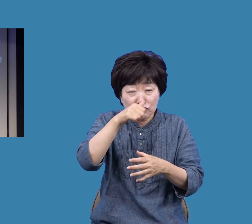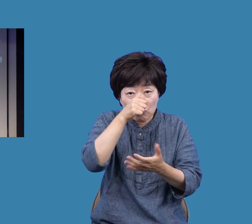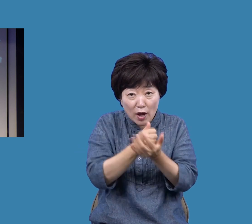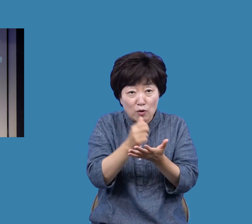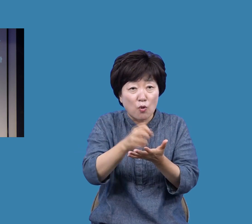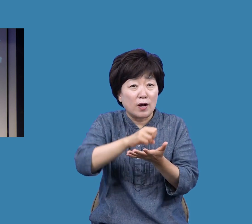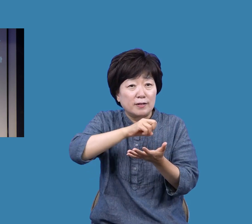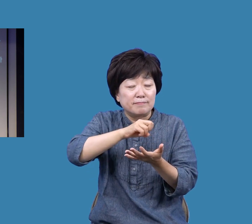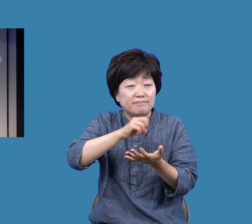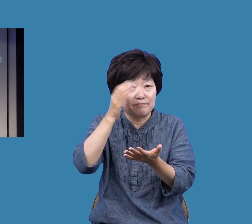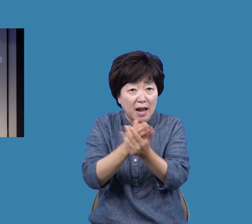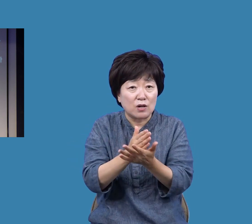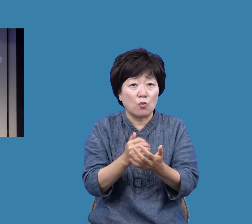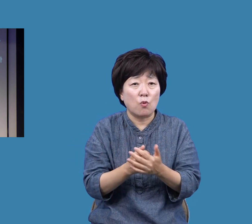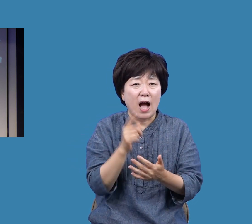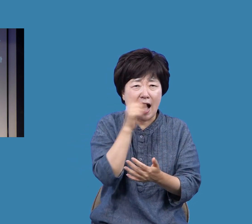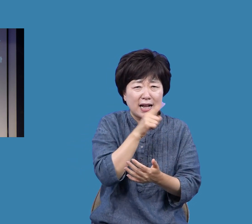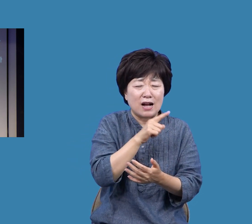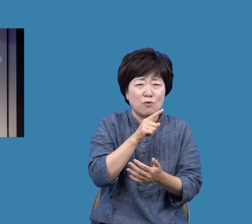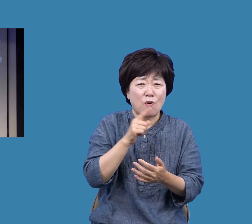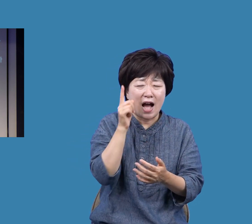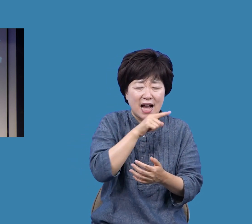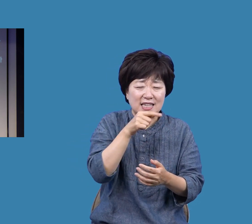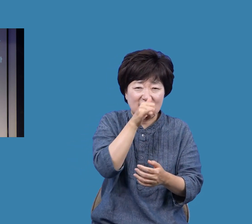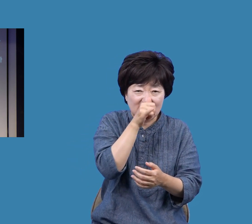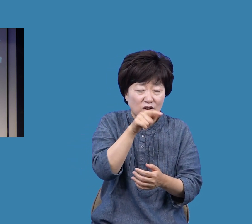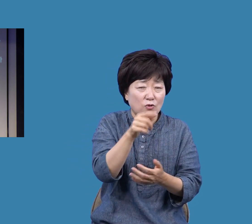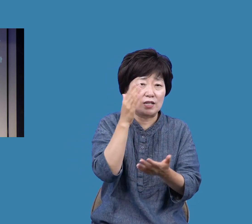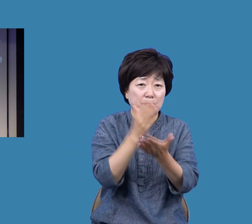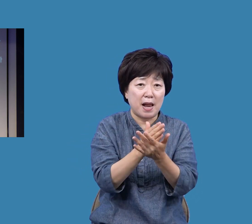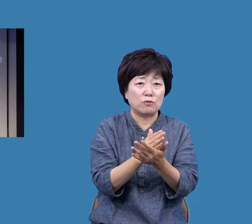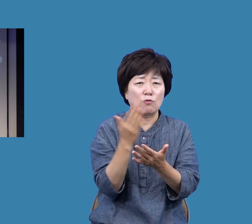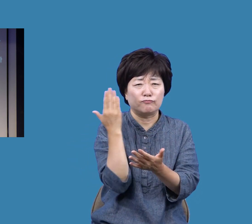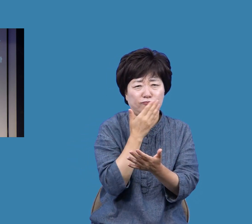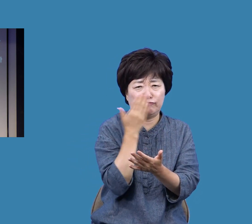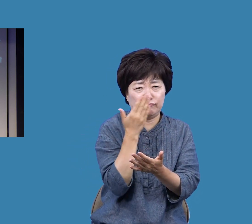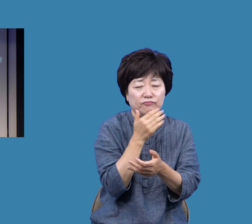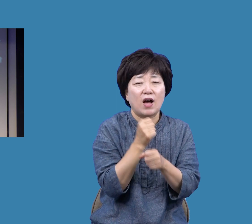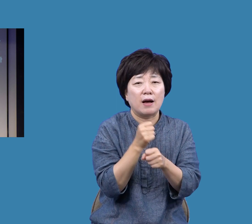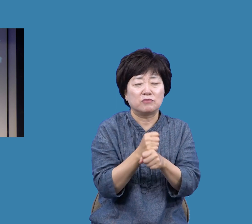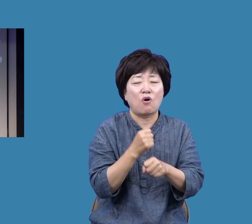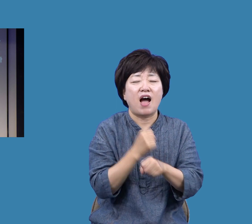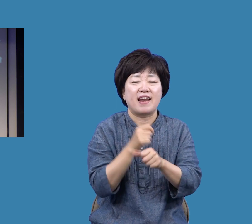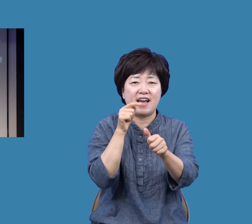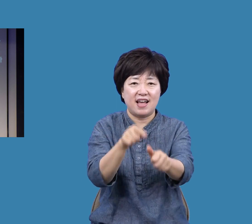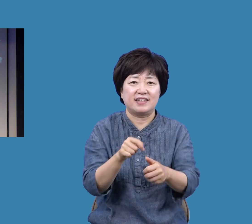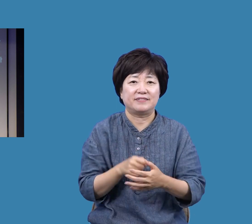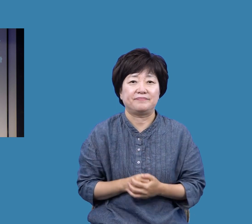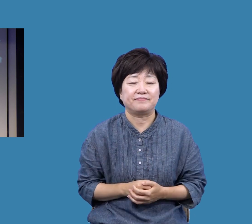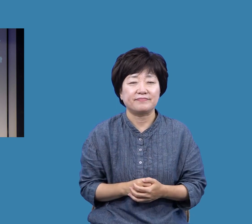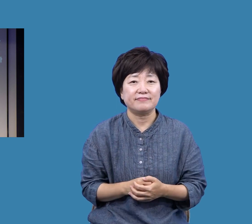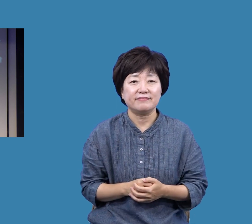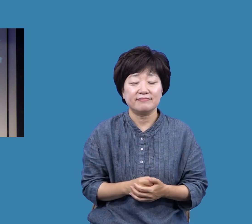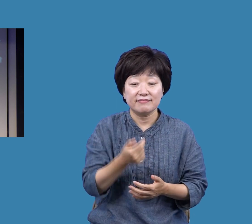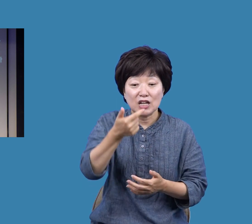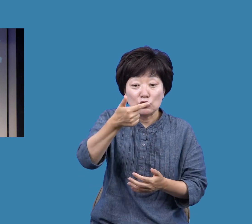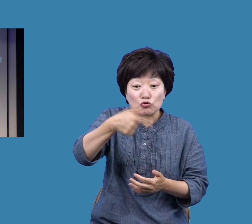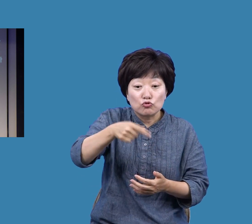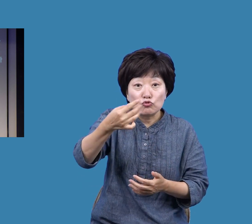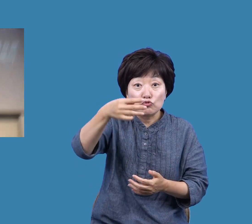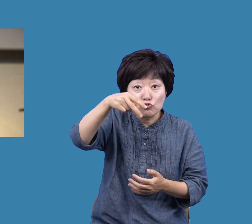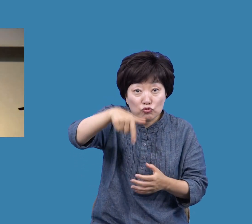오직 순전함과 진실함으로 하자. 자, 여기 보면 누룩을 제거하라는 거예요. 예, 교회 공동체는